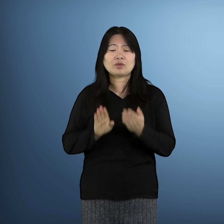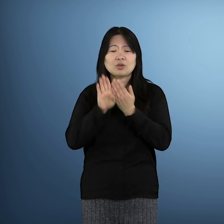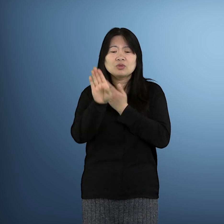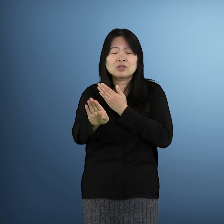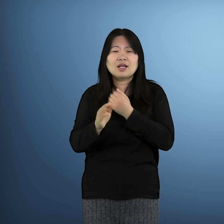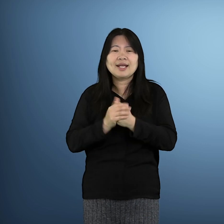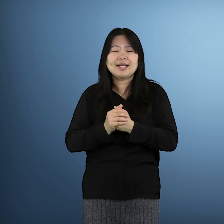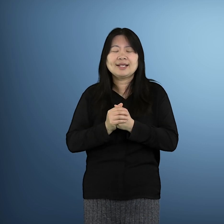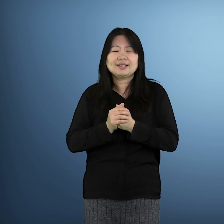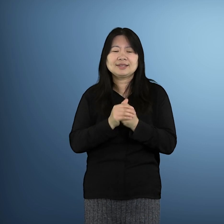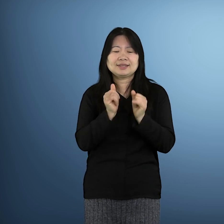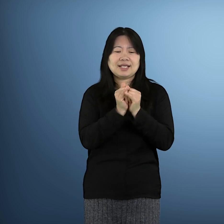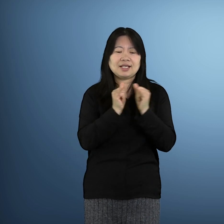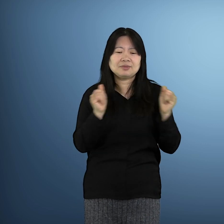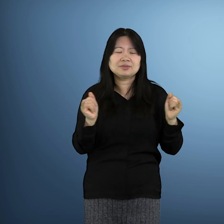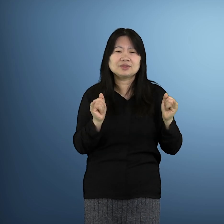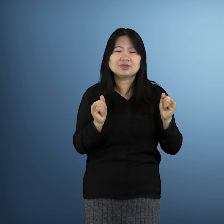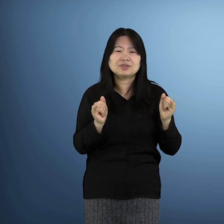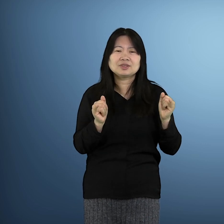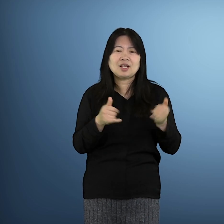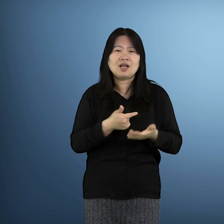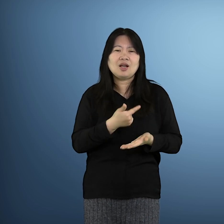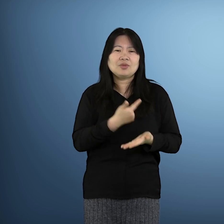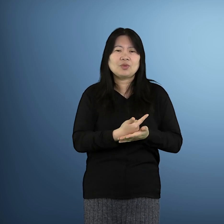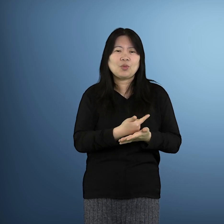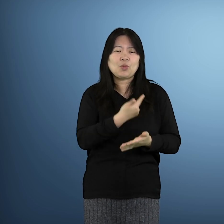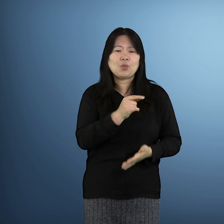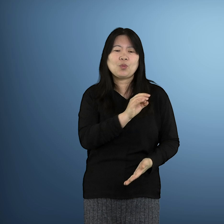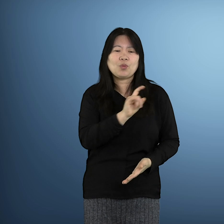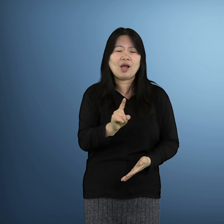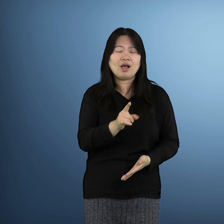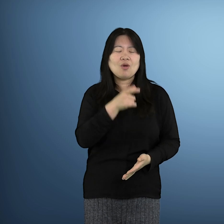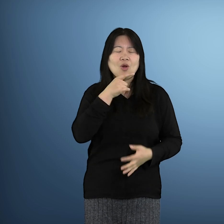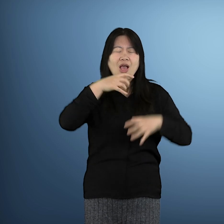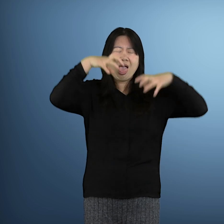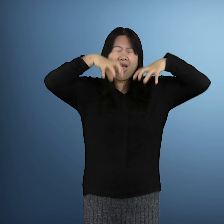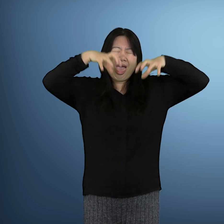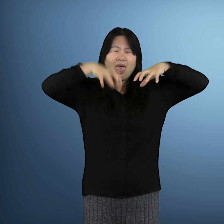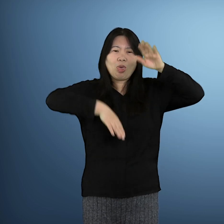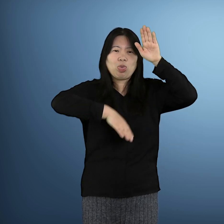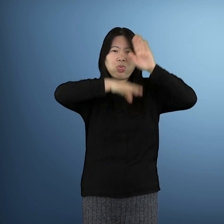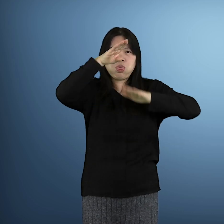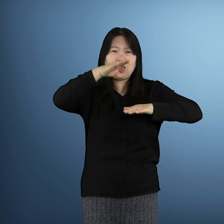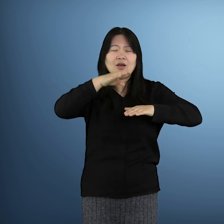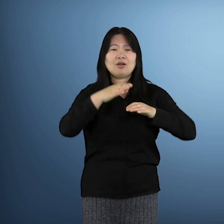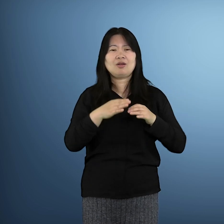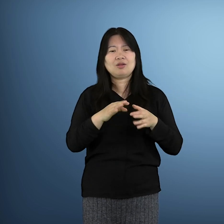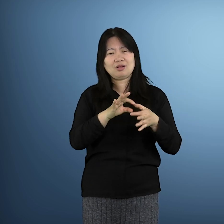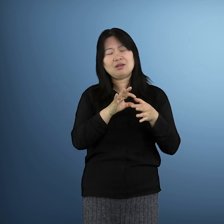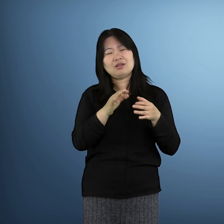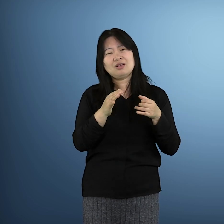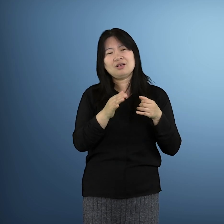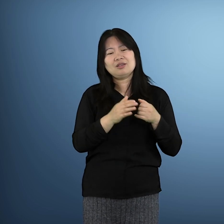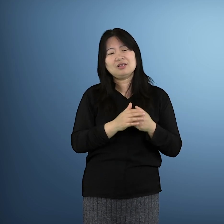그리고 인류는 노아 홍수를 통해서 도무지 하나님이 그 인류의